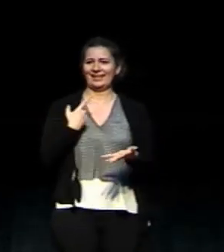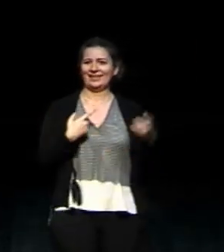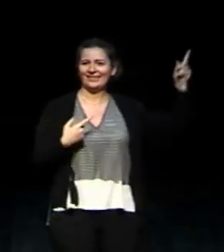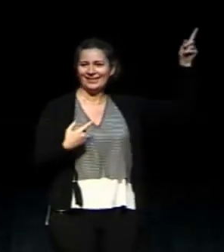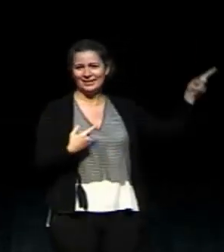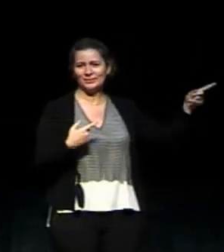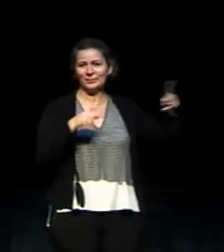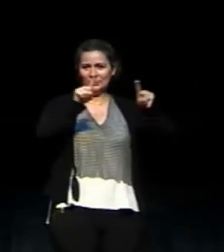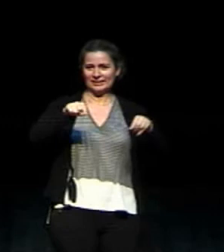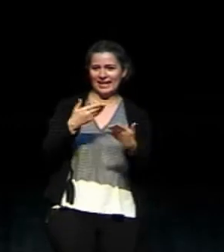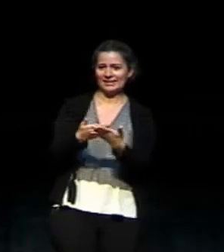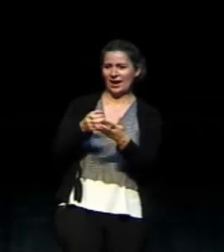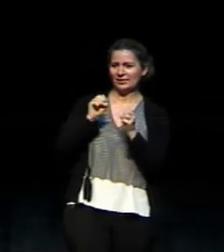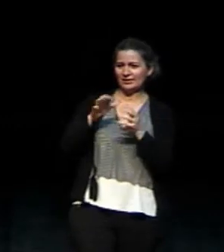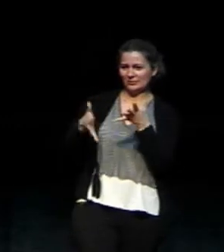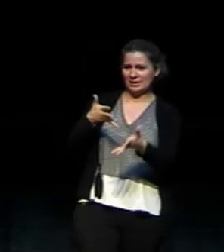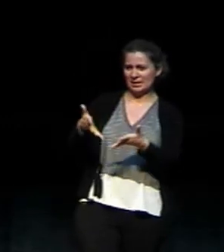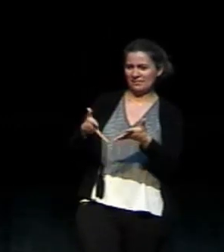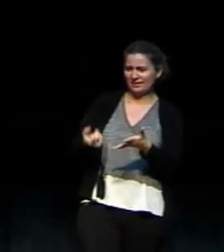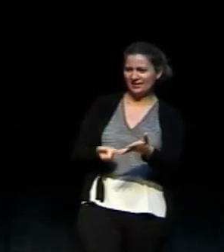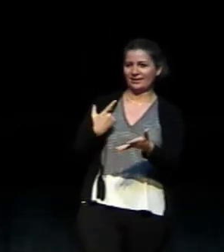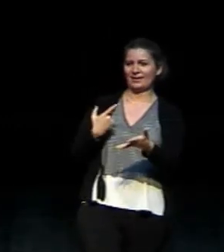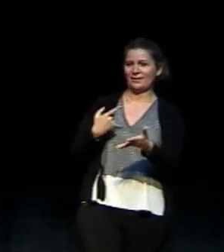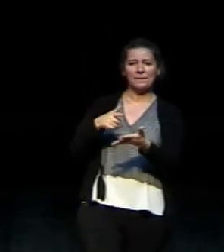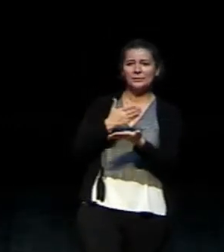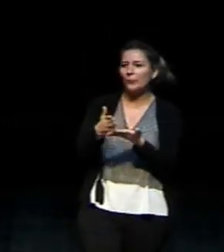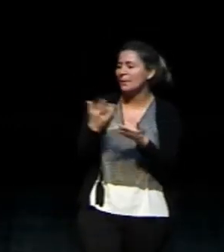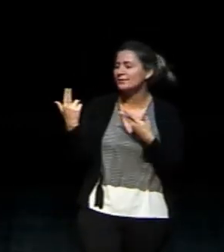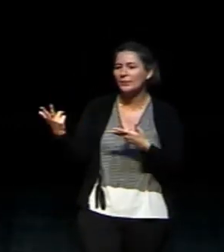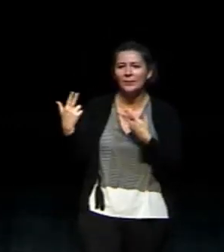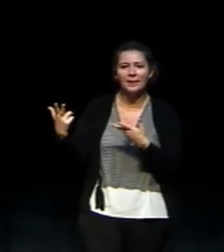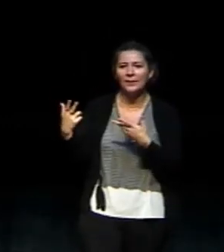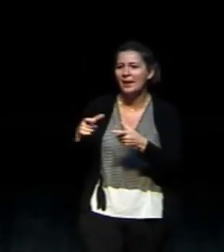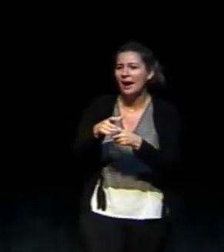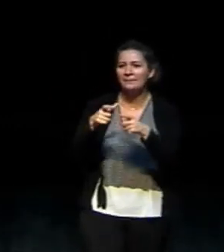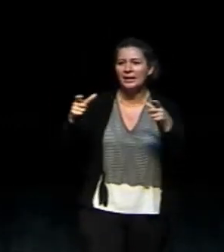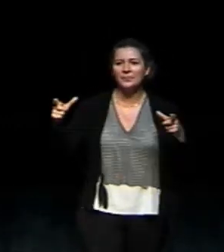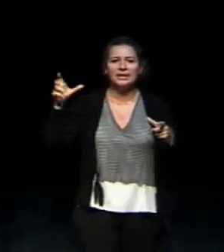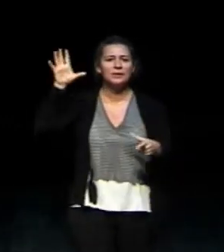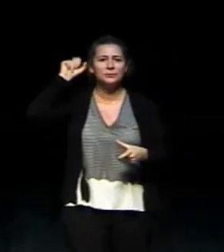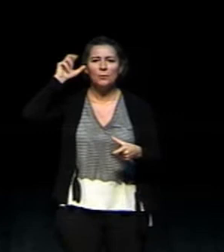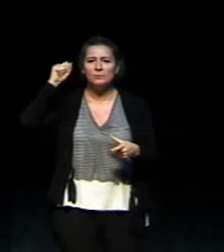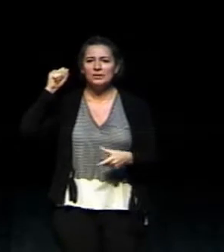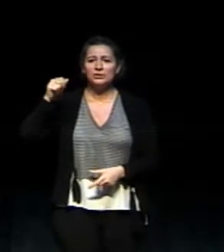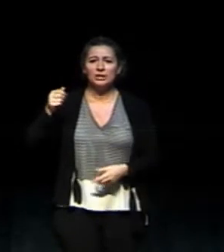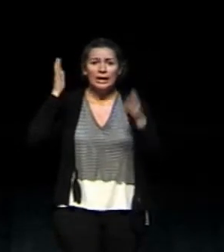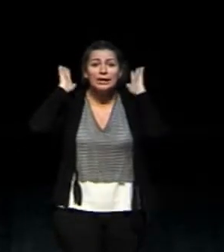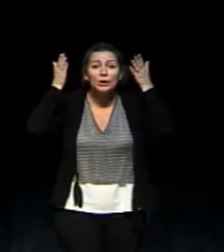dizendo. Estranho isso. Dentro de uma sala de aula em que você está ensinando a Libras, mas a maioria das